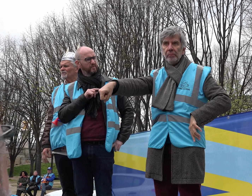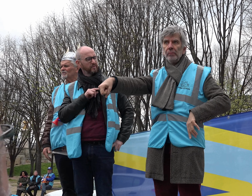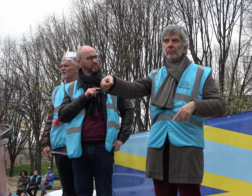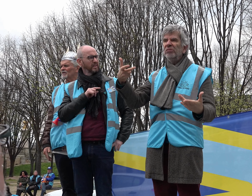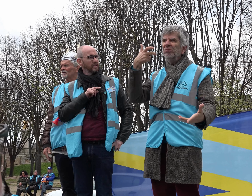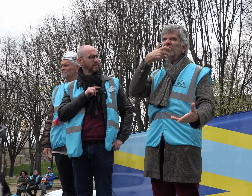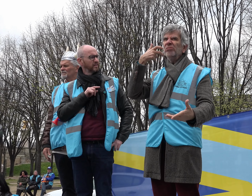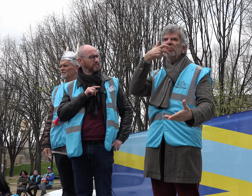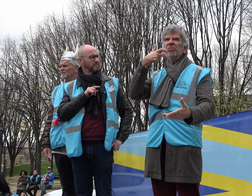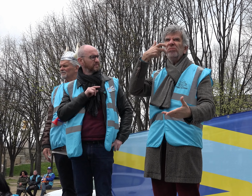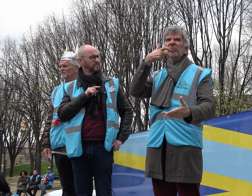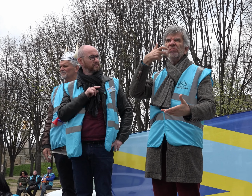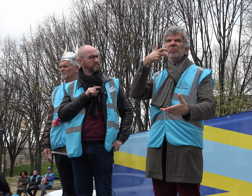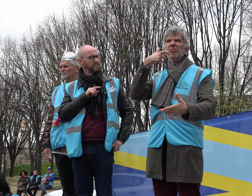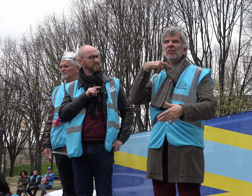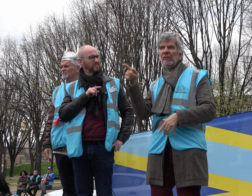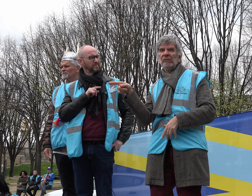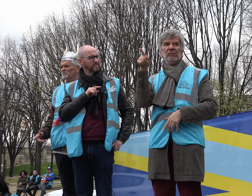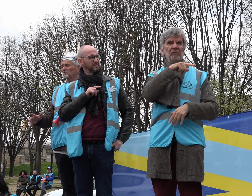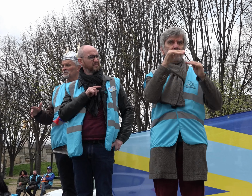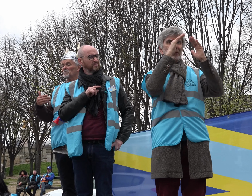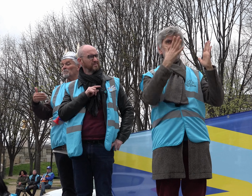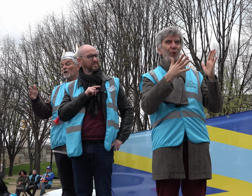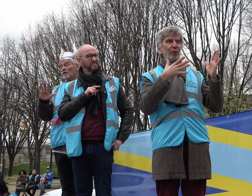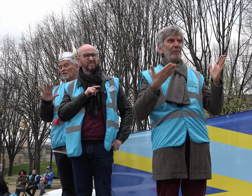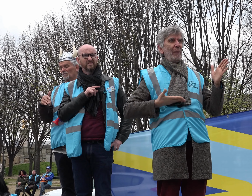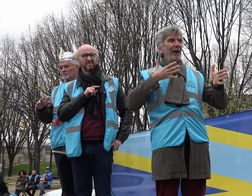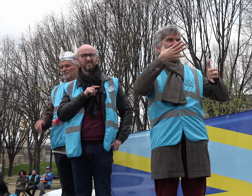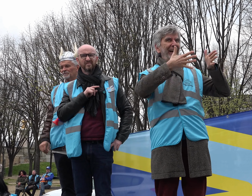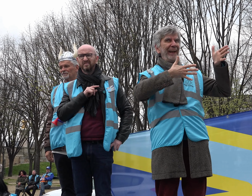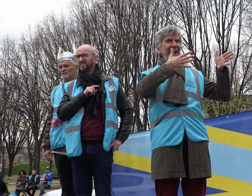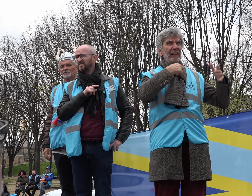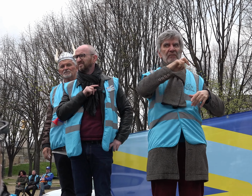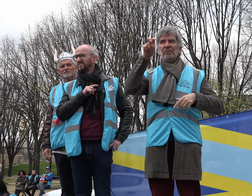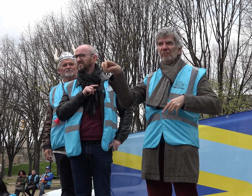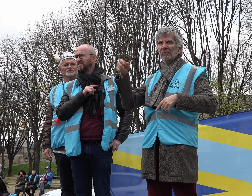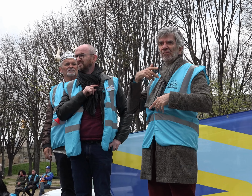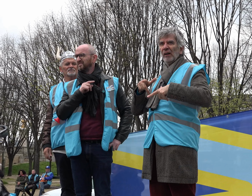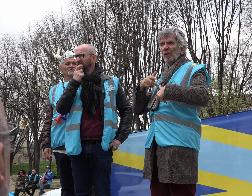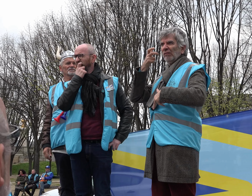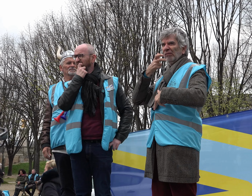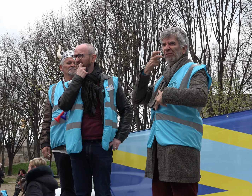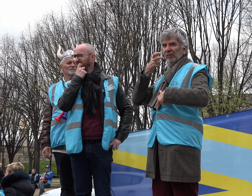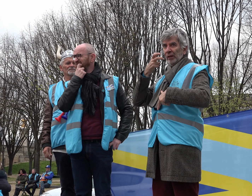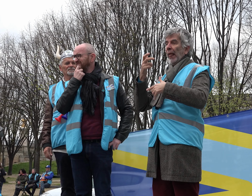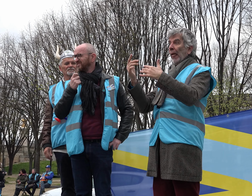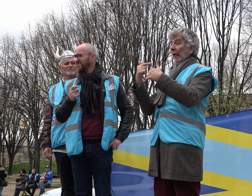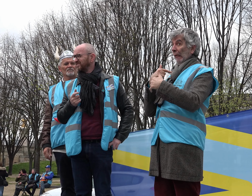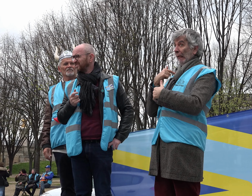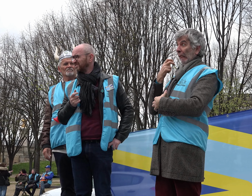Mais elle a utilisé la langue des signes pour m'encourager. J'ai été placée à l'école où j'étais dans l'éducation oraliste